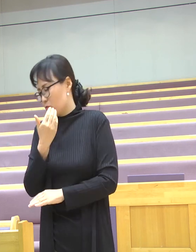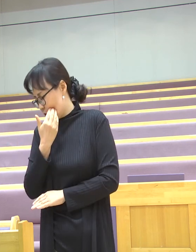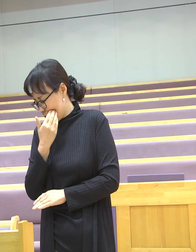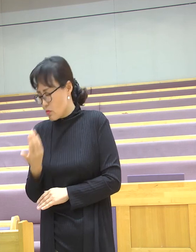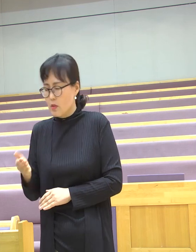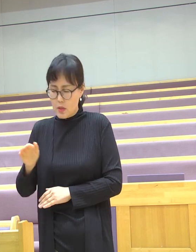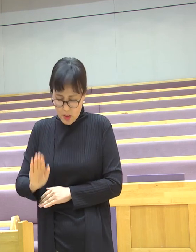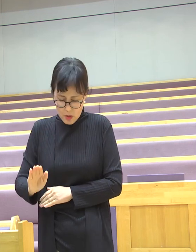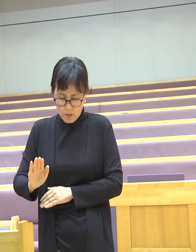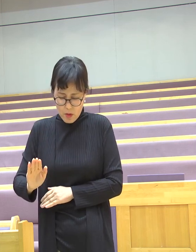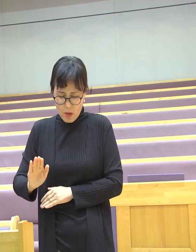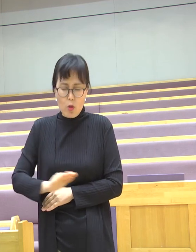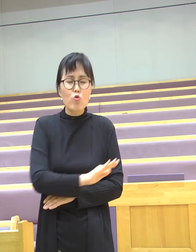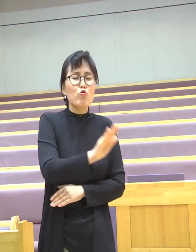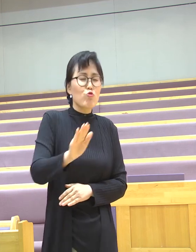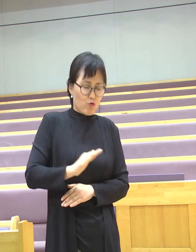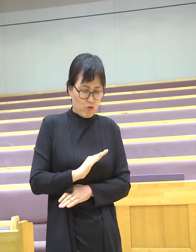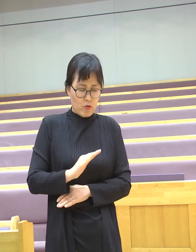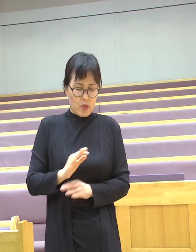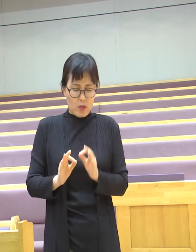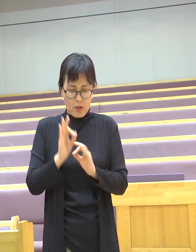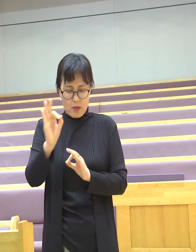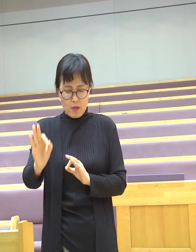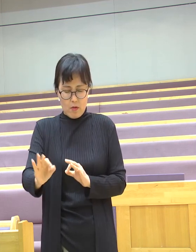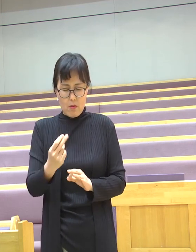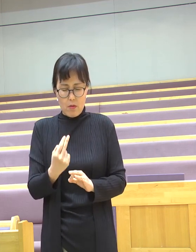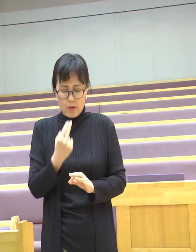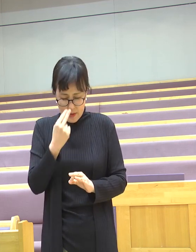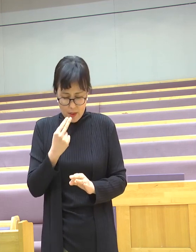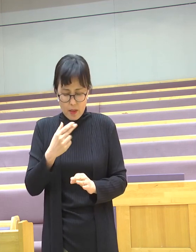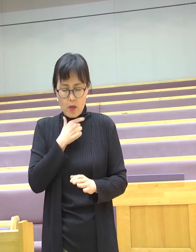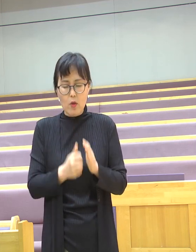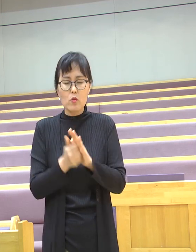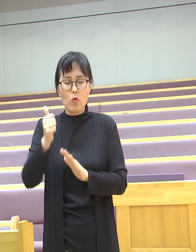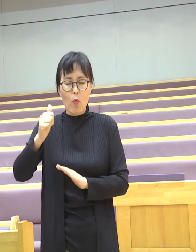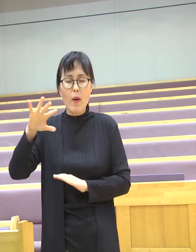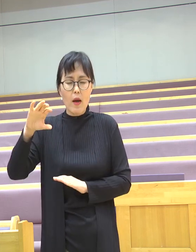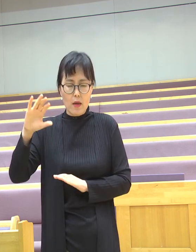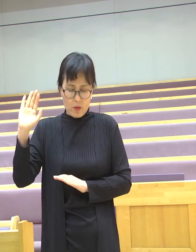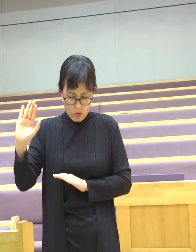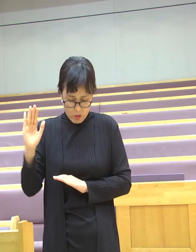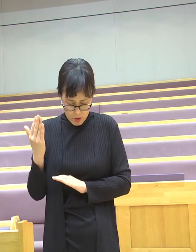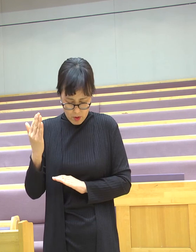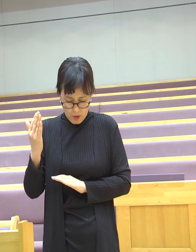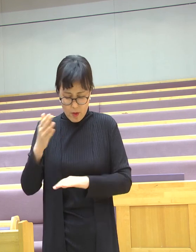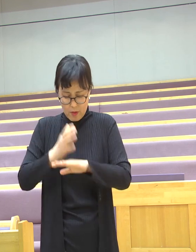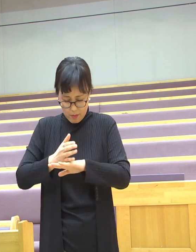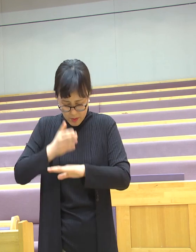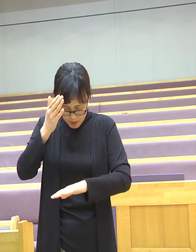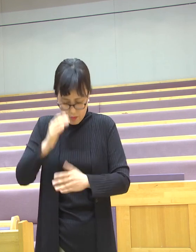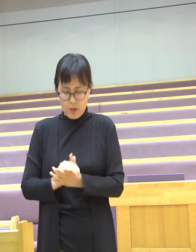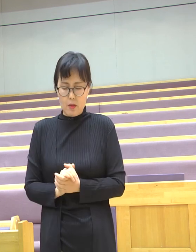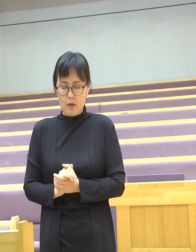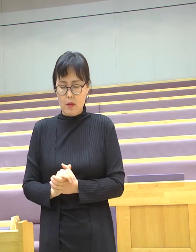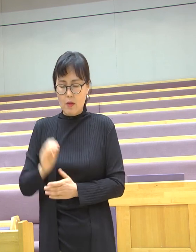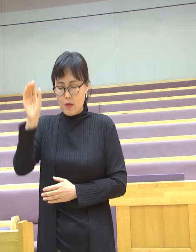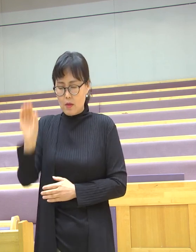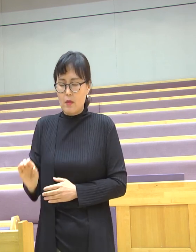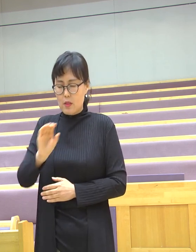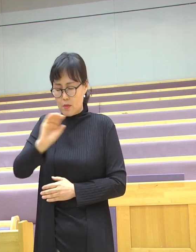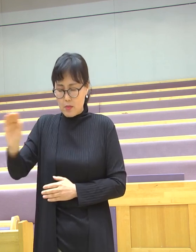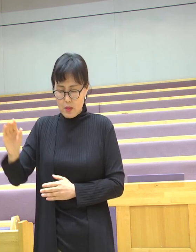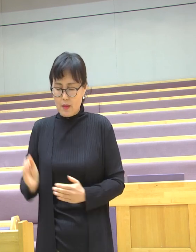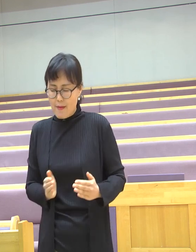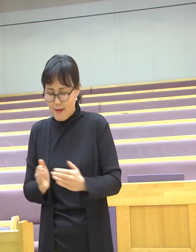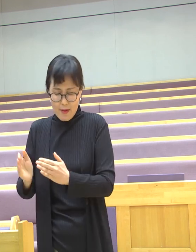저희들에게는 주님의 십자가로 인해 영생의 소망을 갖게 되었으니 감사드립니다. 또한 십자가가 더 이상 슬픔이